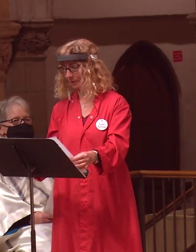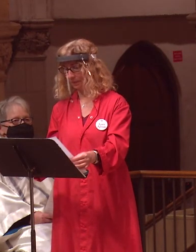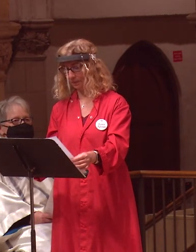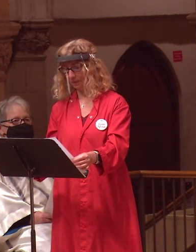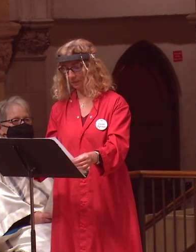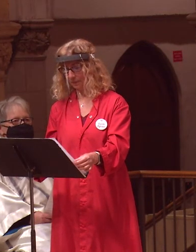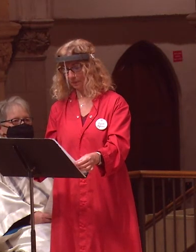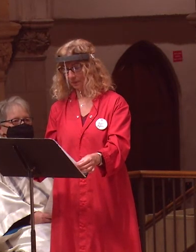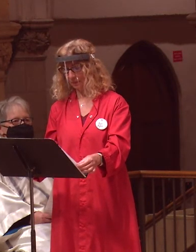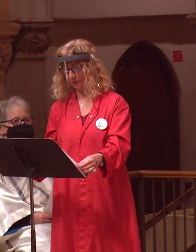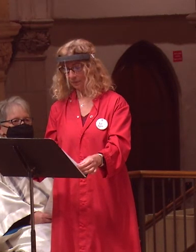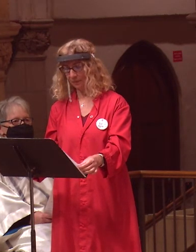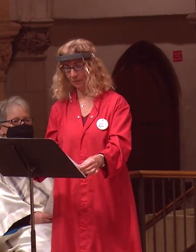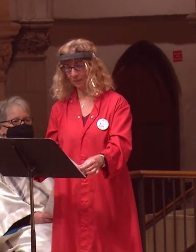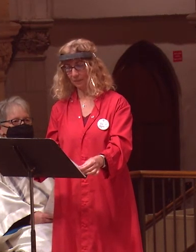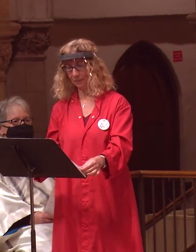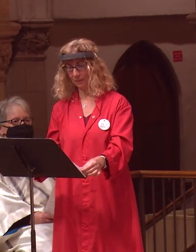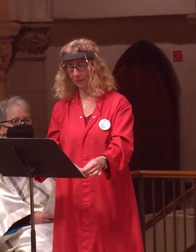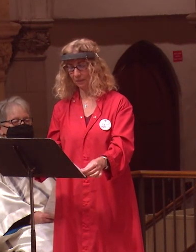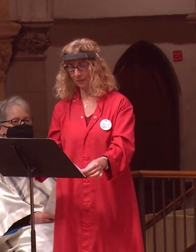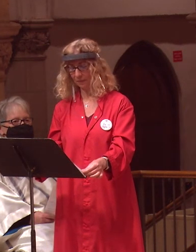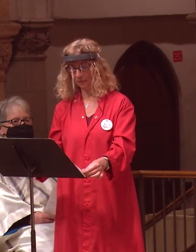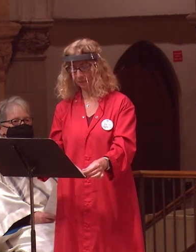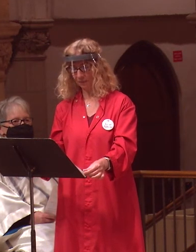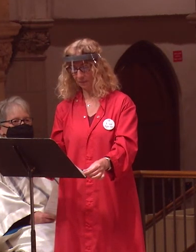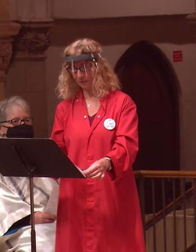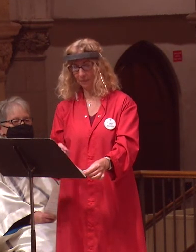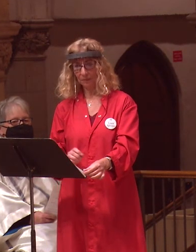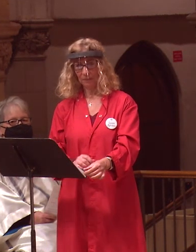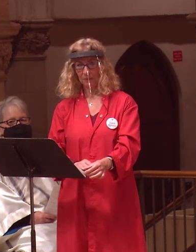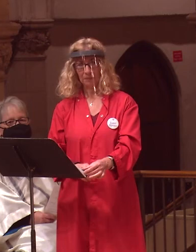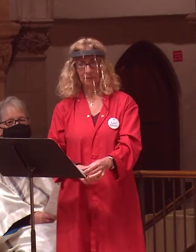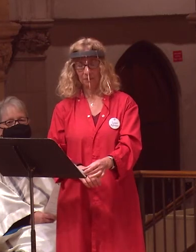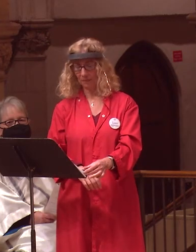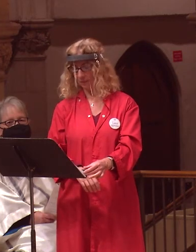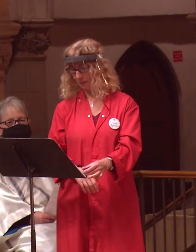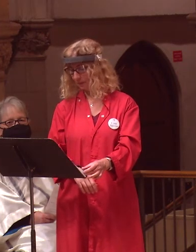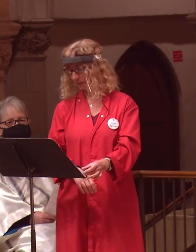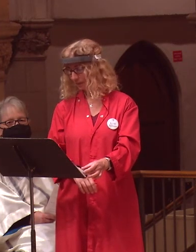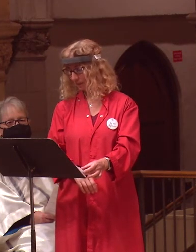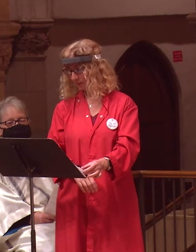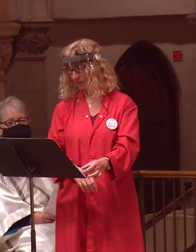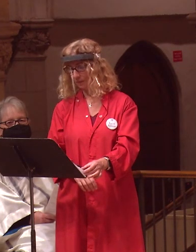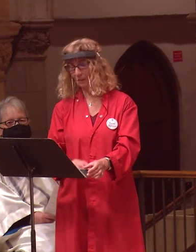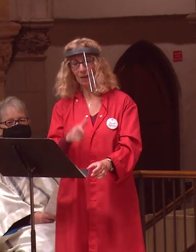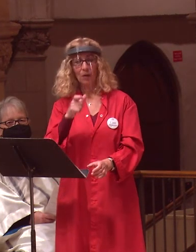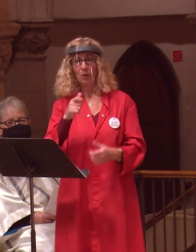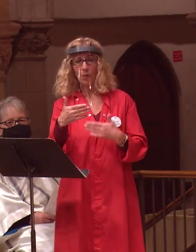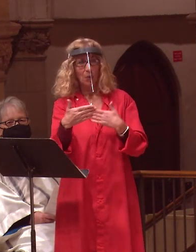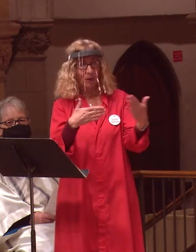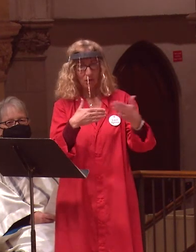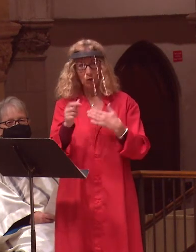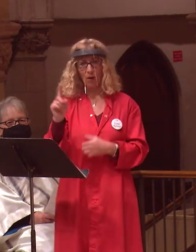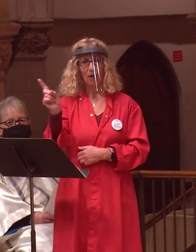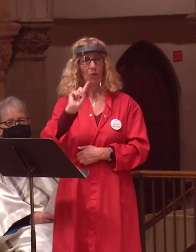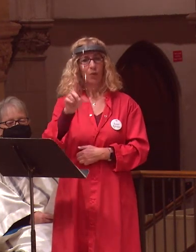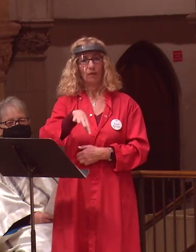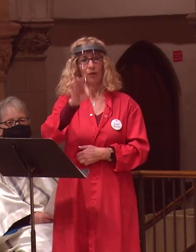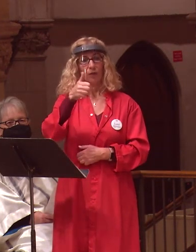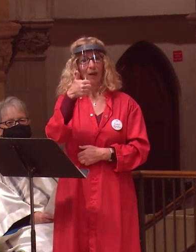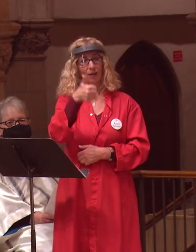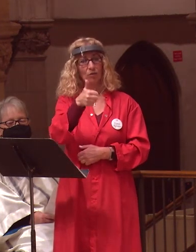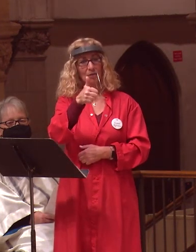Cristo para recibir los regalos de pan y vino sagrado. Whoever you are and wherever you